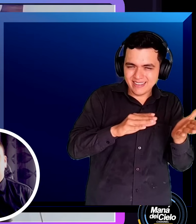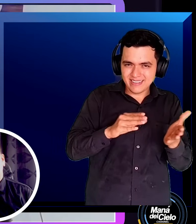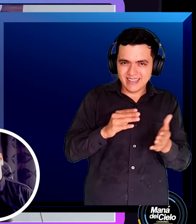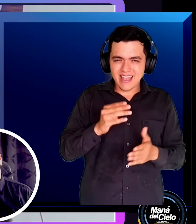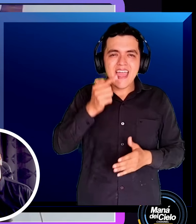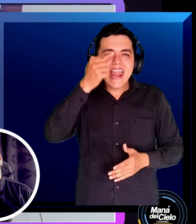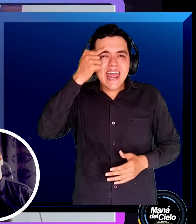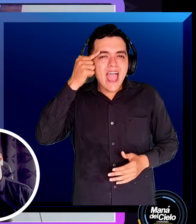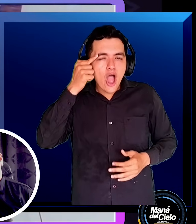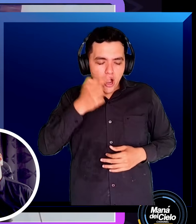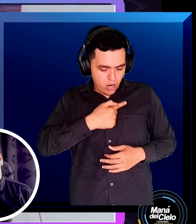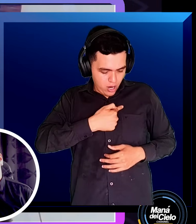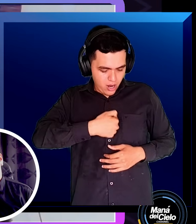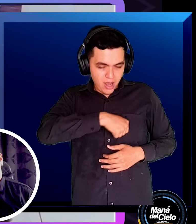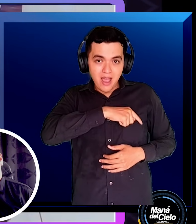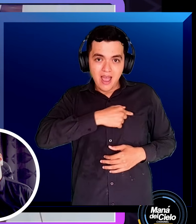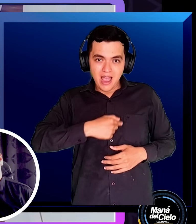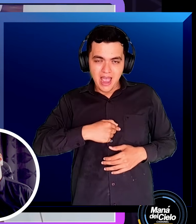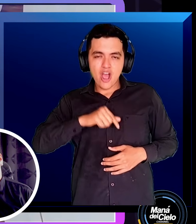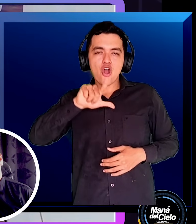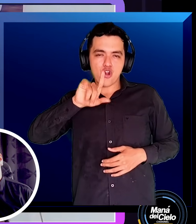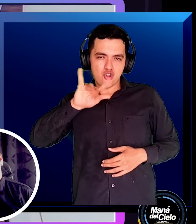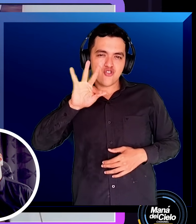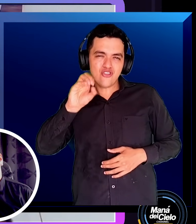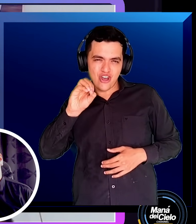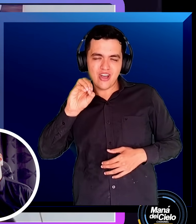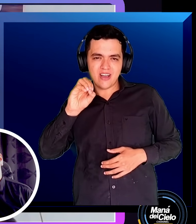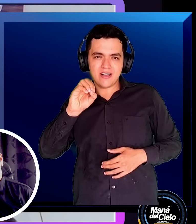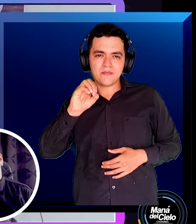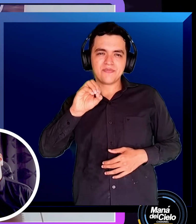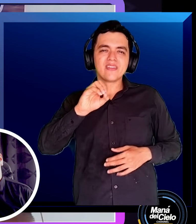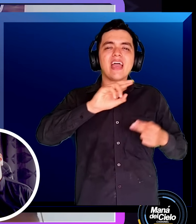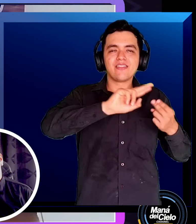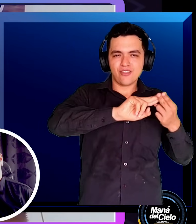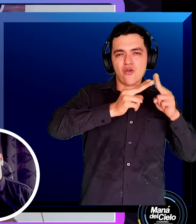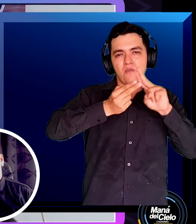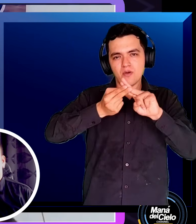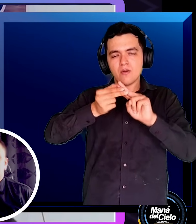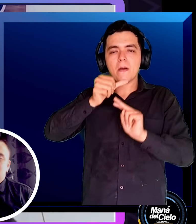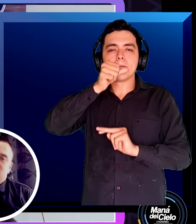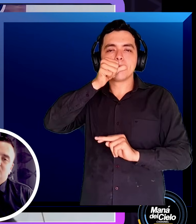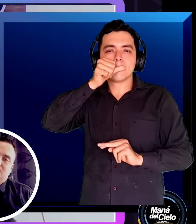¿Por qué no lo unimos esta mañana? Cuando Joel dice,